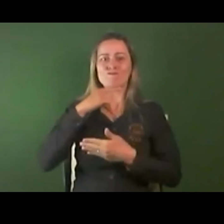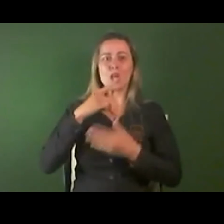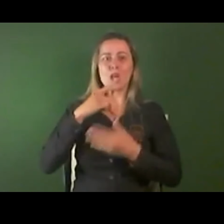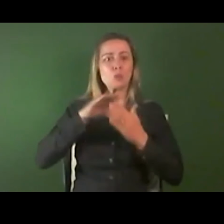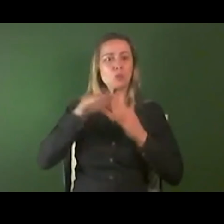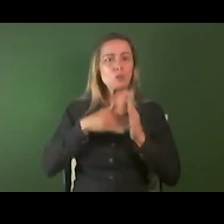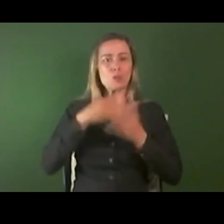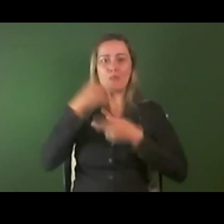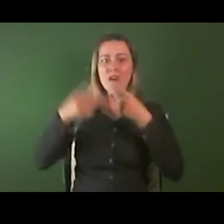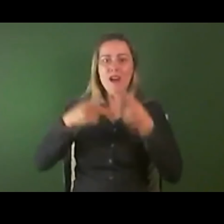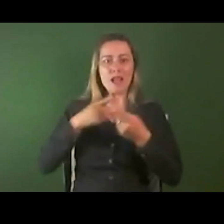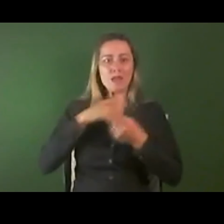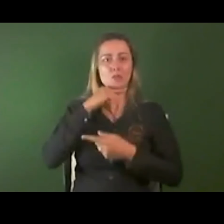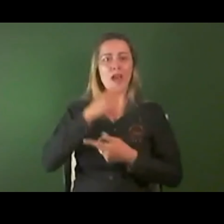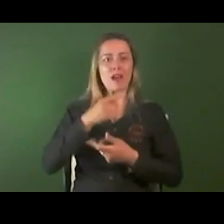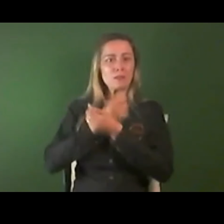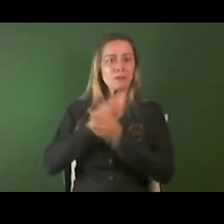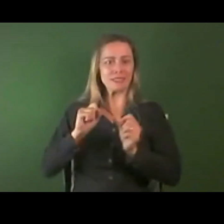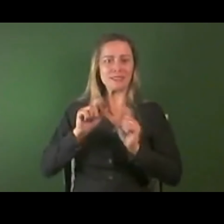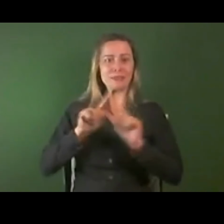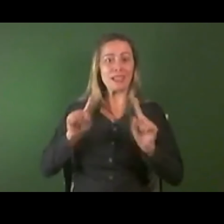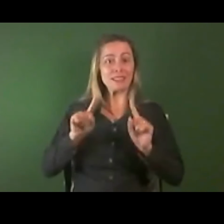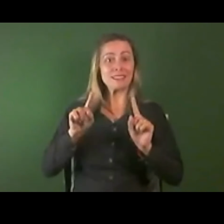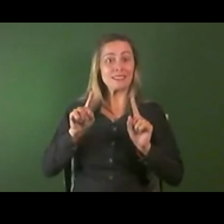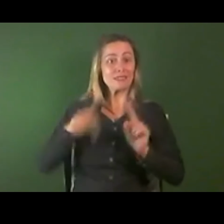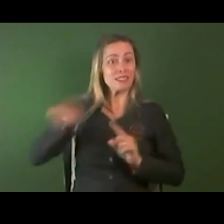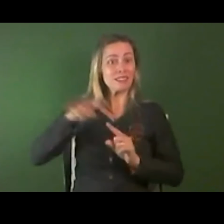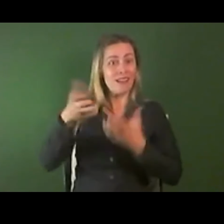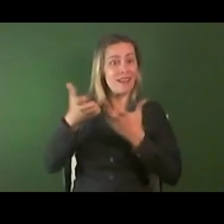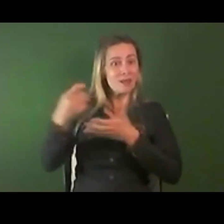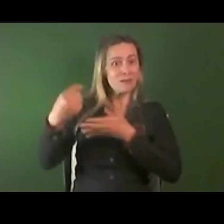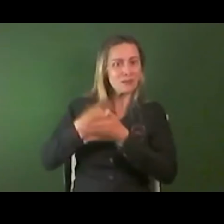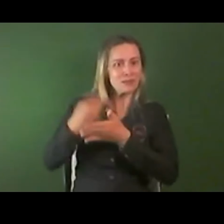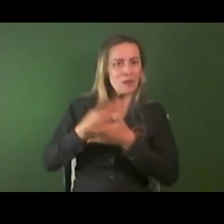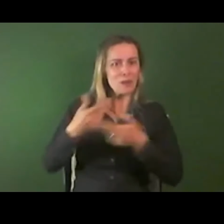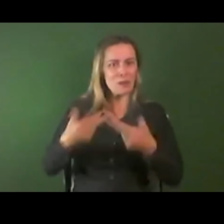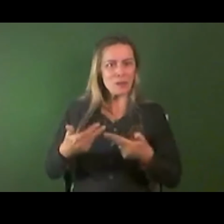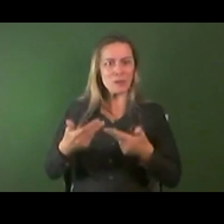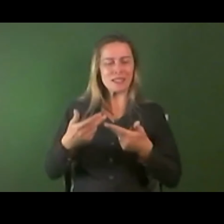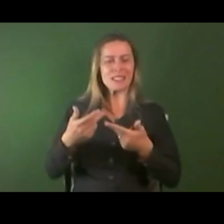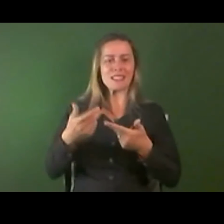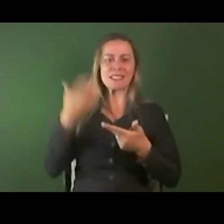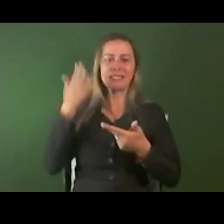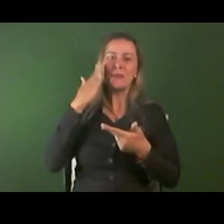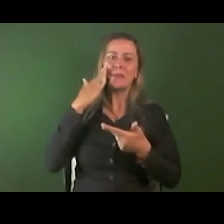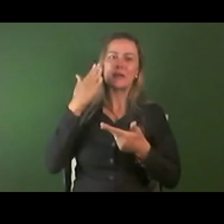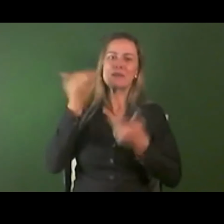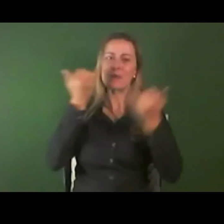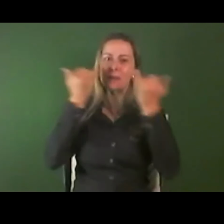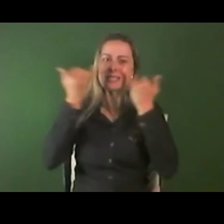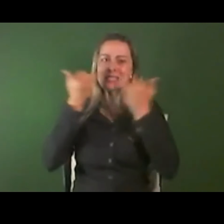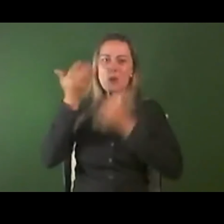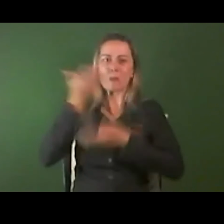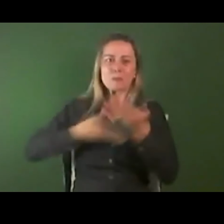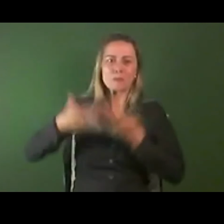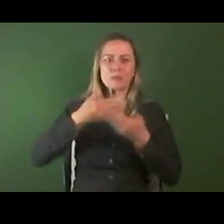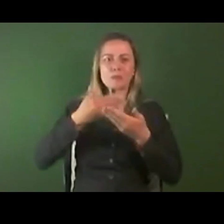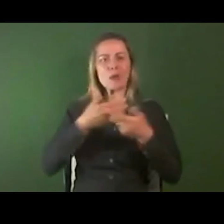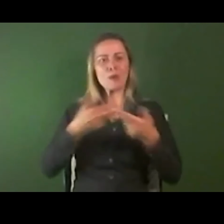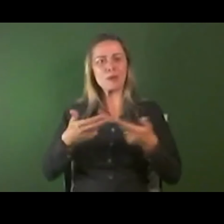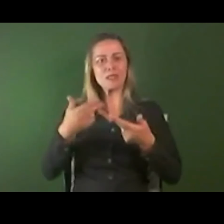falar. E estou aqui, se vocês quiserem perguntar alguma coisa, quiserem saber, quiserem trocar, falar alguma coisa, estou